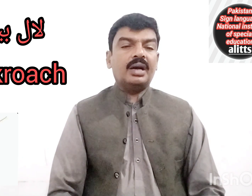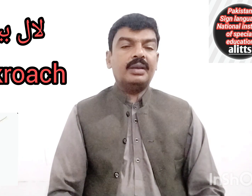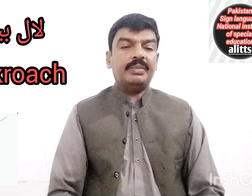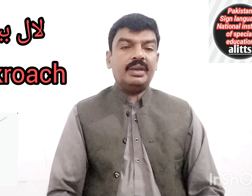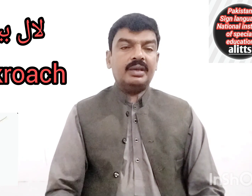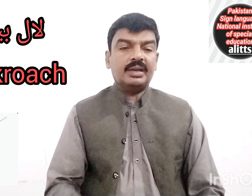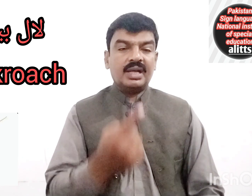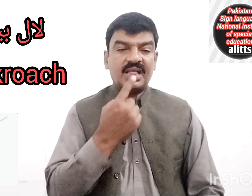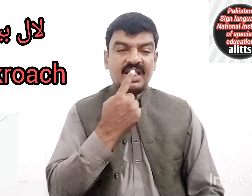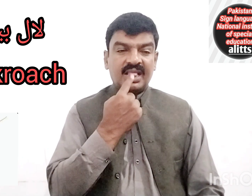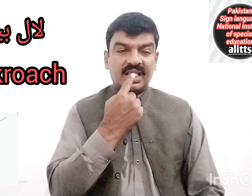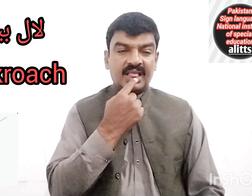लाल बेग।